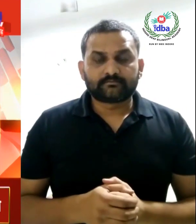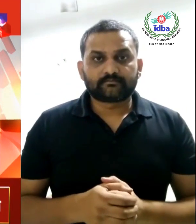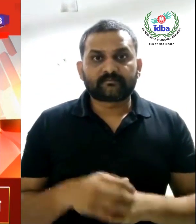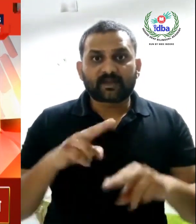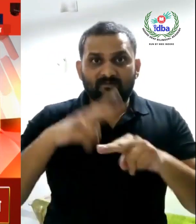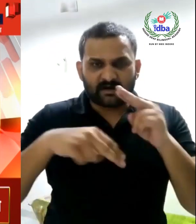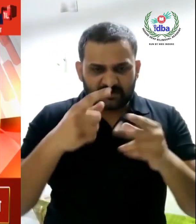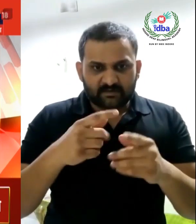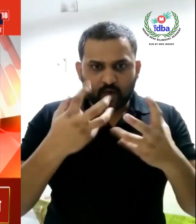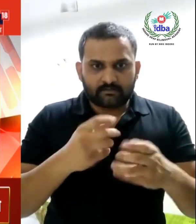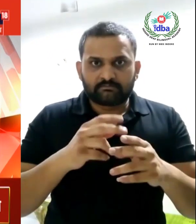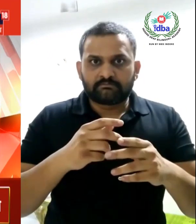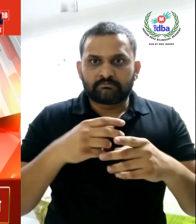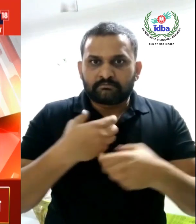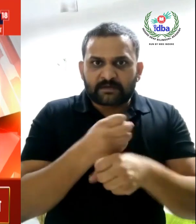उत्पादकता बढ़ाने के लिए